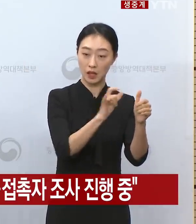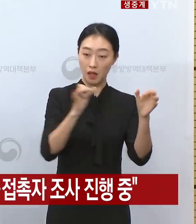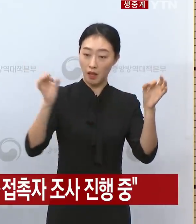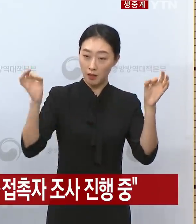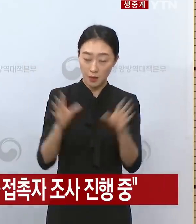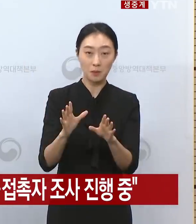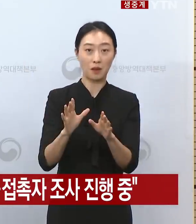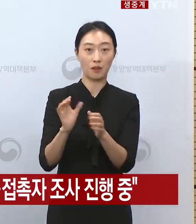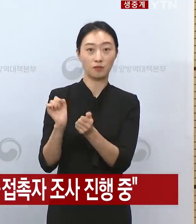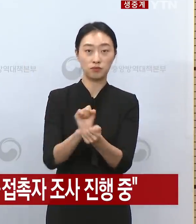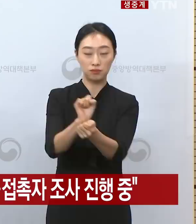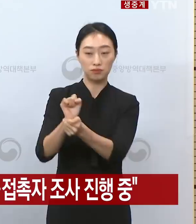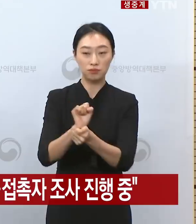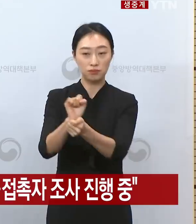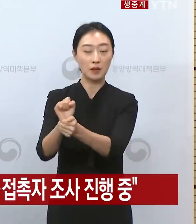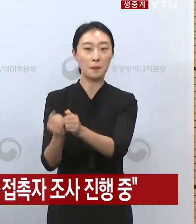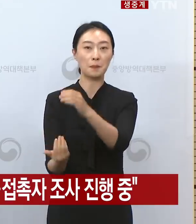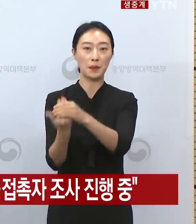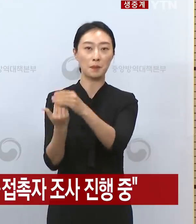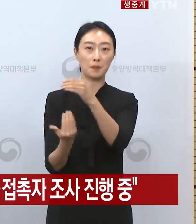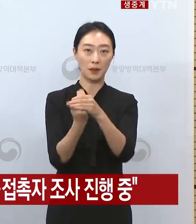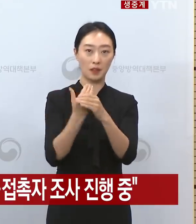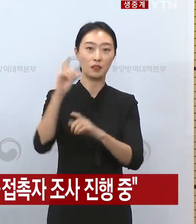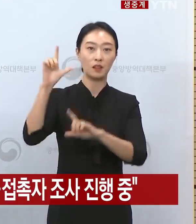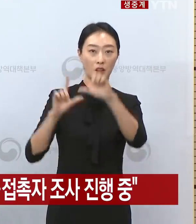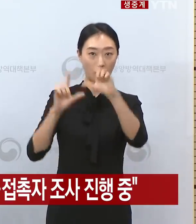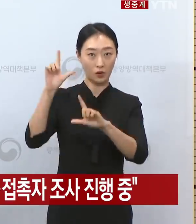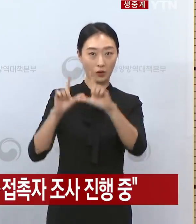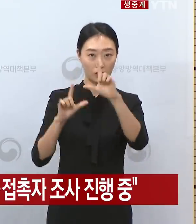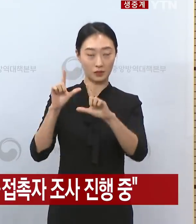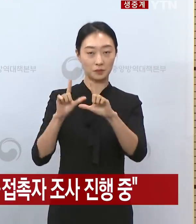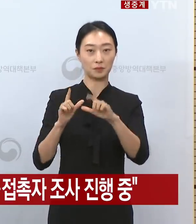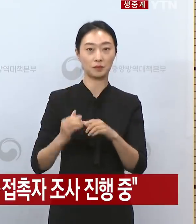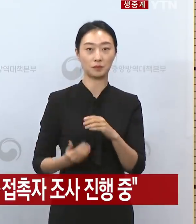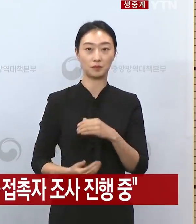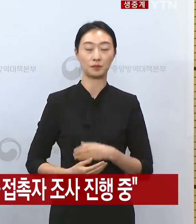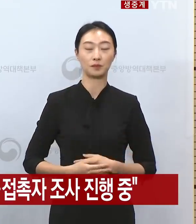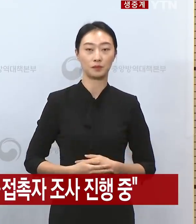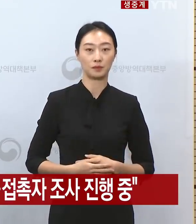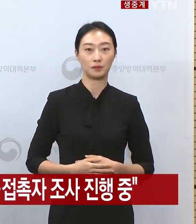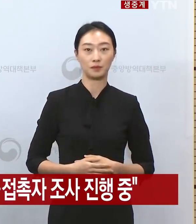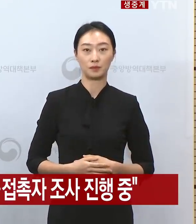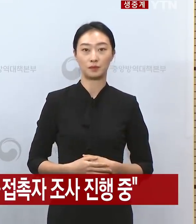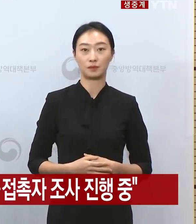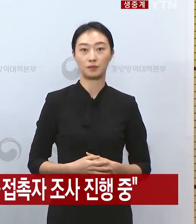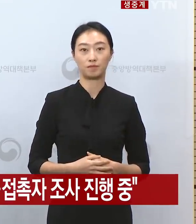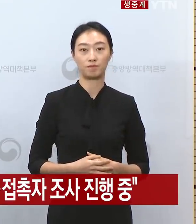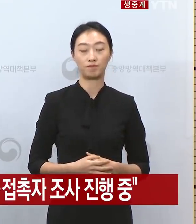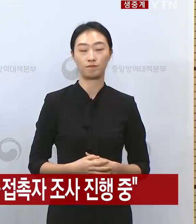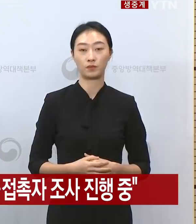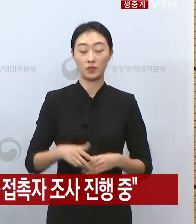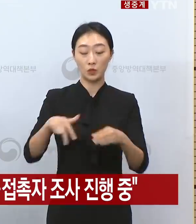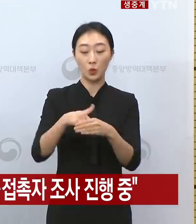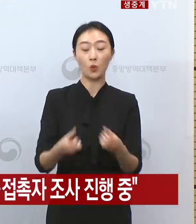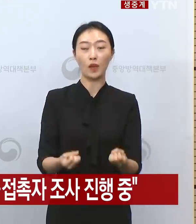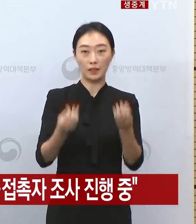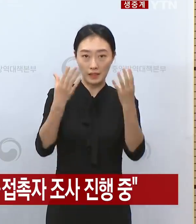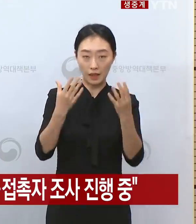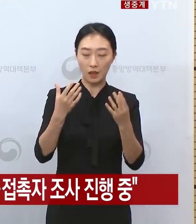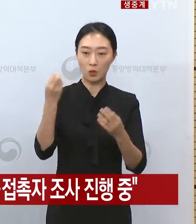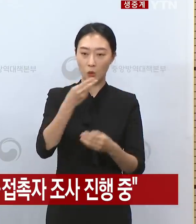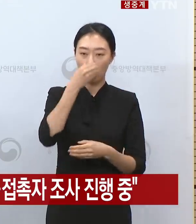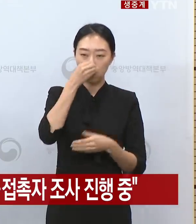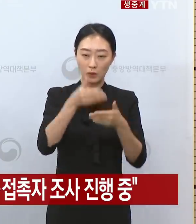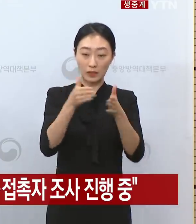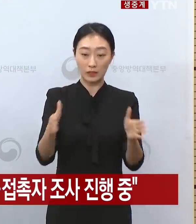여러 명의 감염자를 양산할 수 있는 그런 상황입니다. 종교 행사 등 닫힌